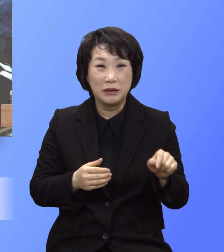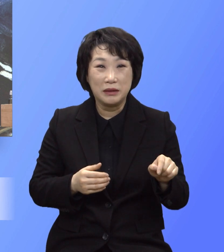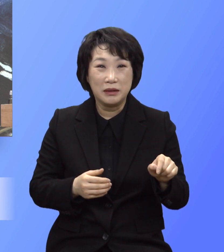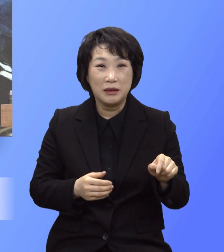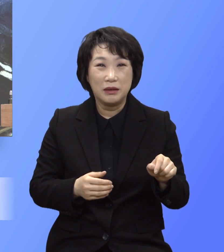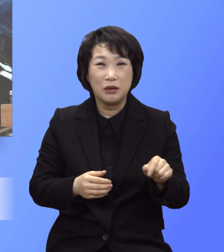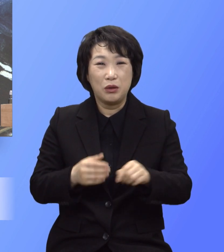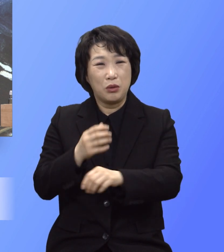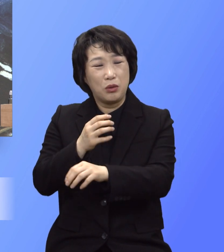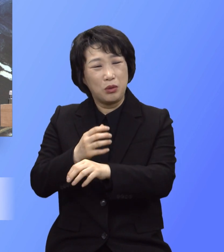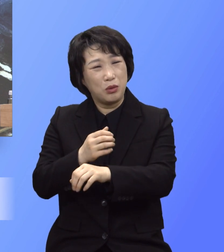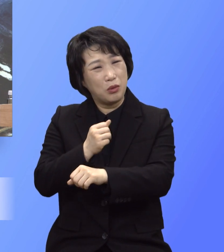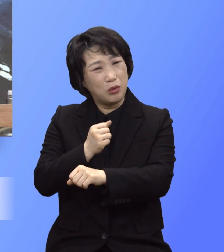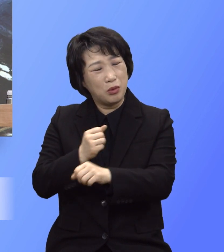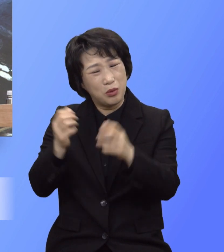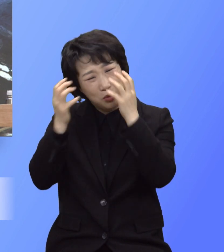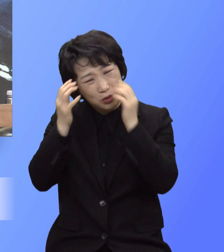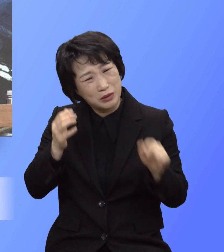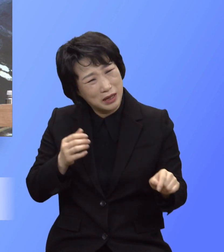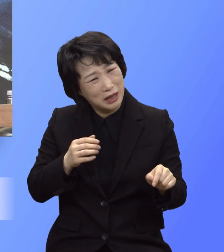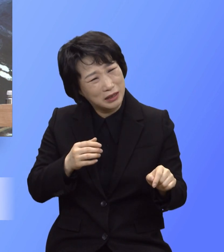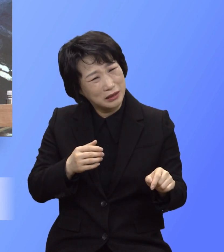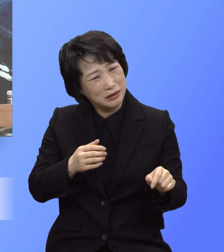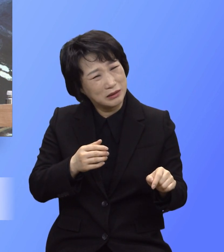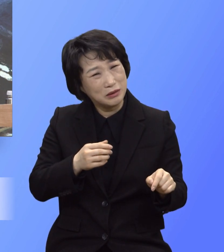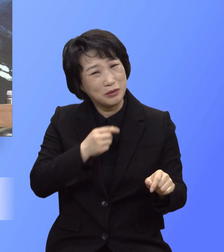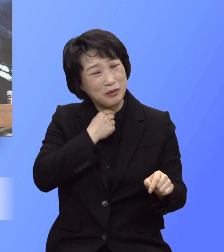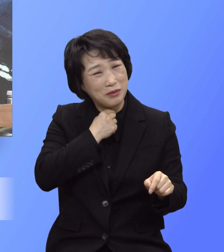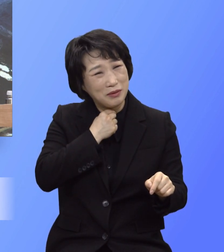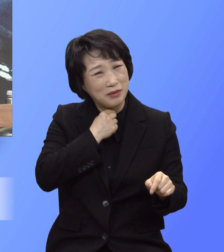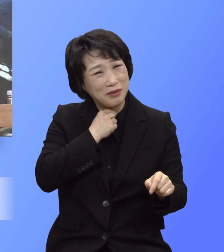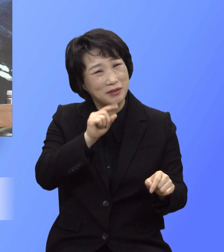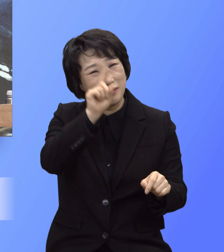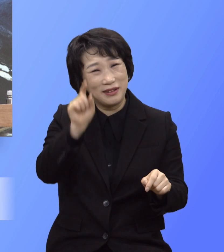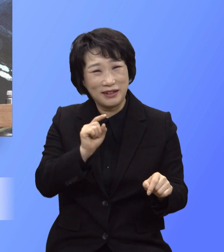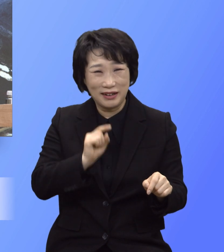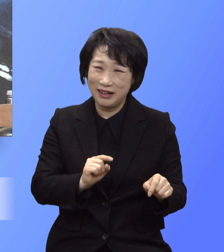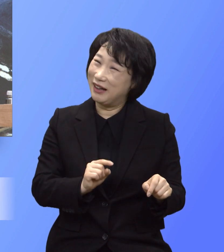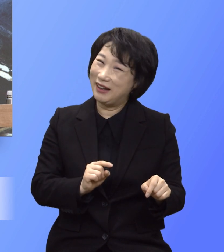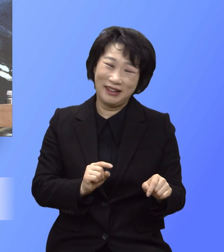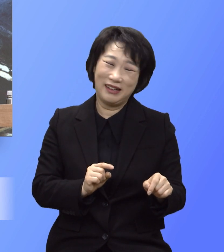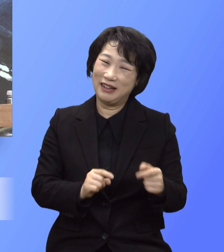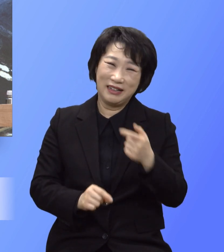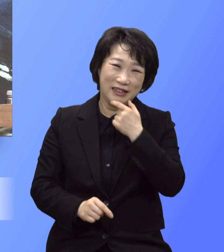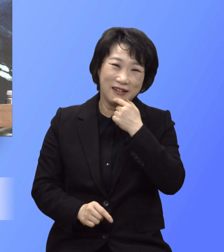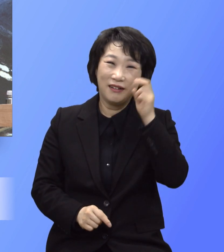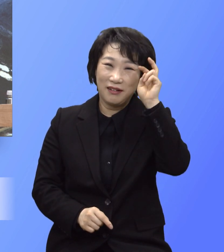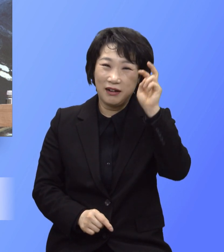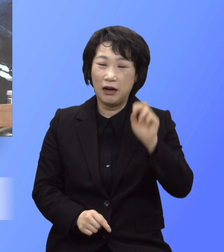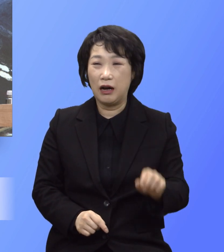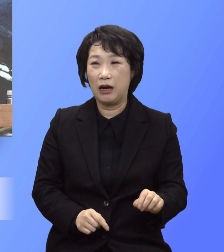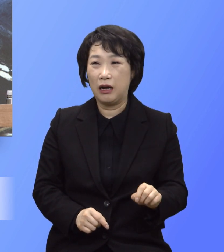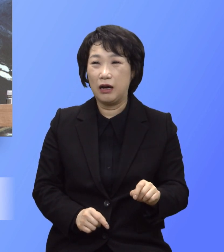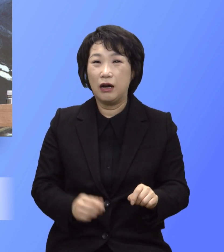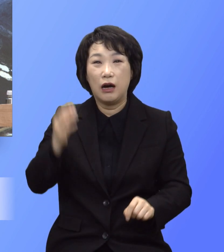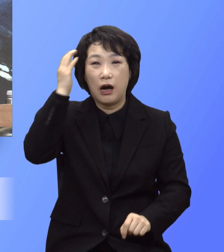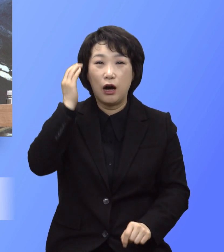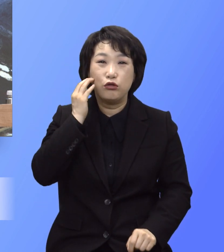사람들에게 고난을 요구할 수 있겠느냐라고 말할 때 그래서 예수 믿기